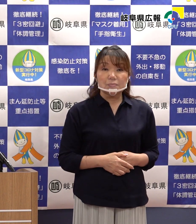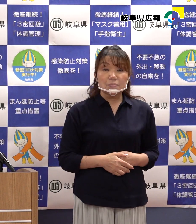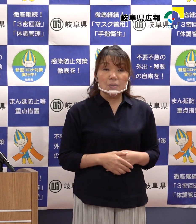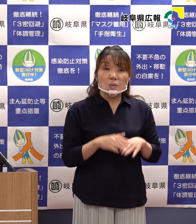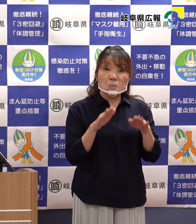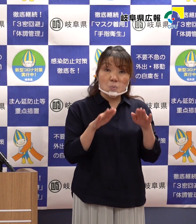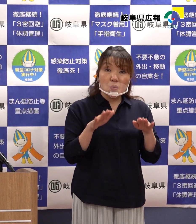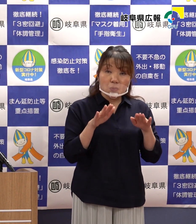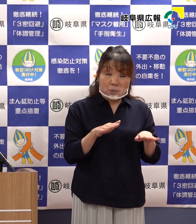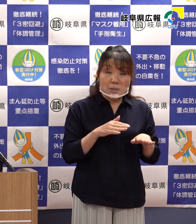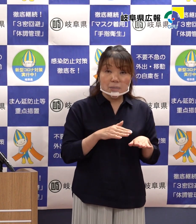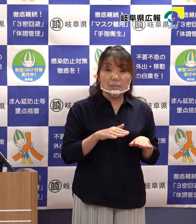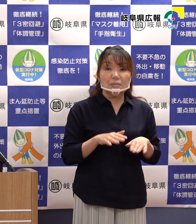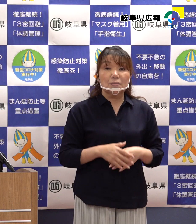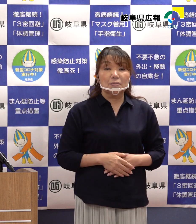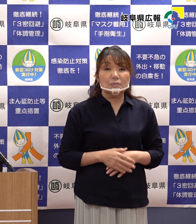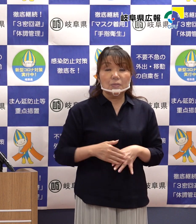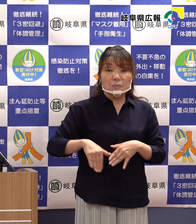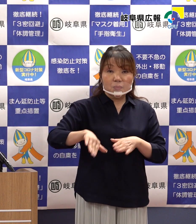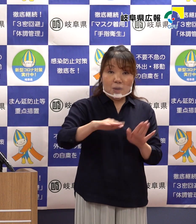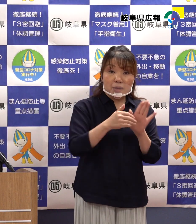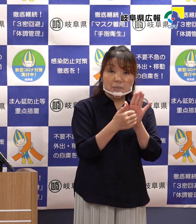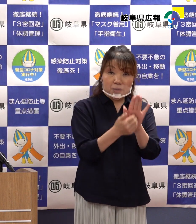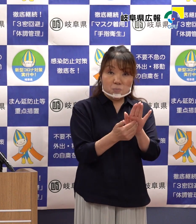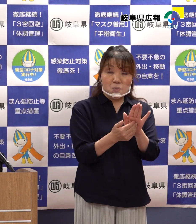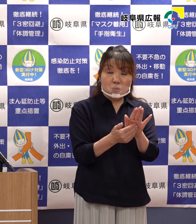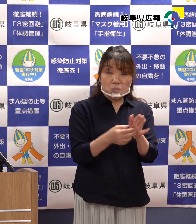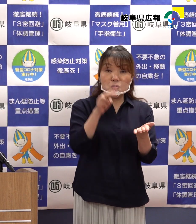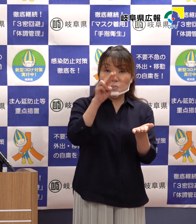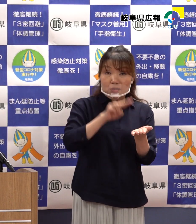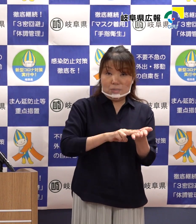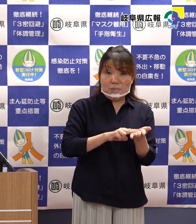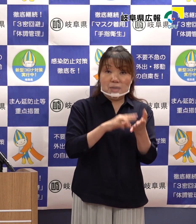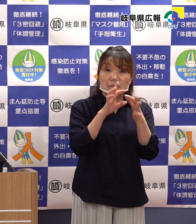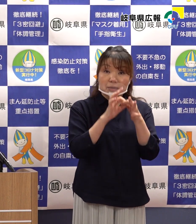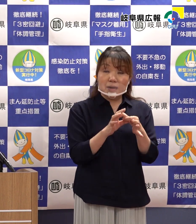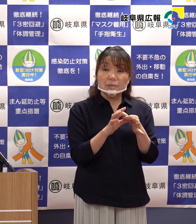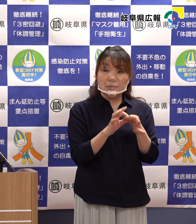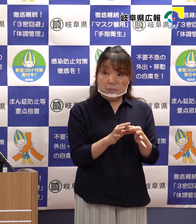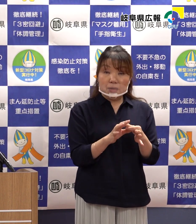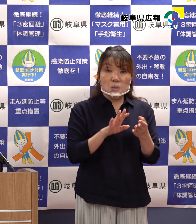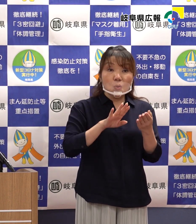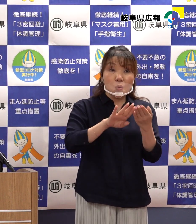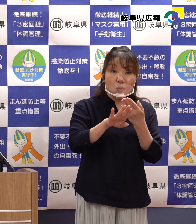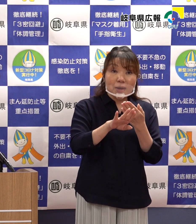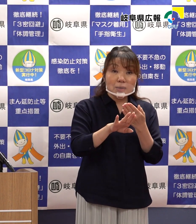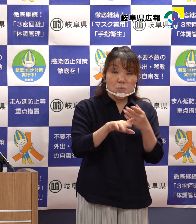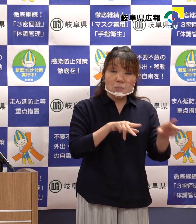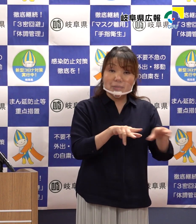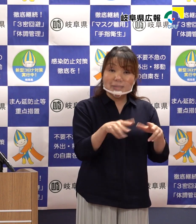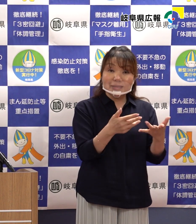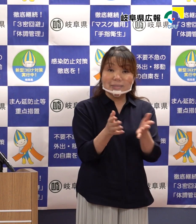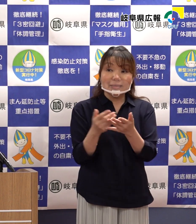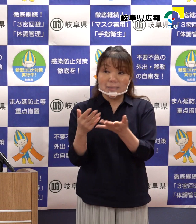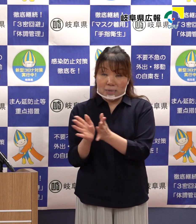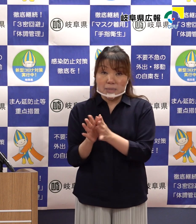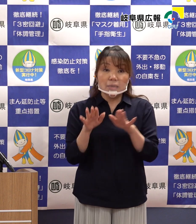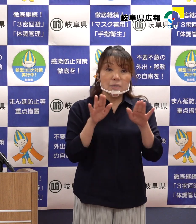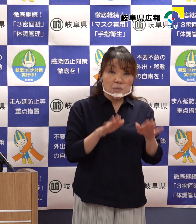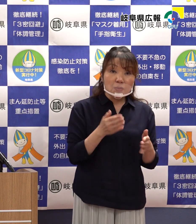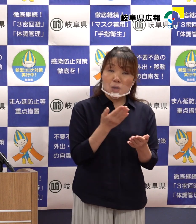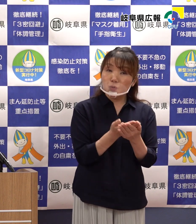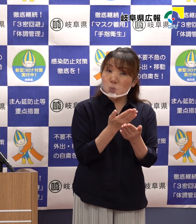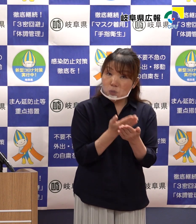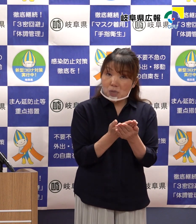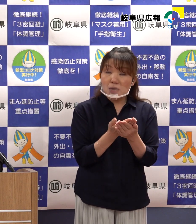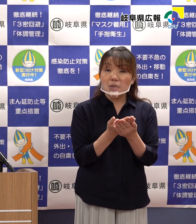今回まん延防止の指定に関してですね、他の自治体で今要請中であったり調整